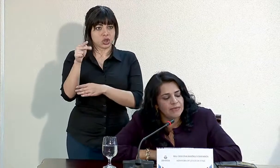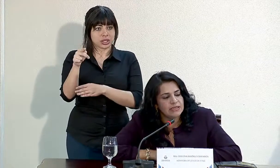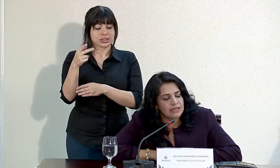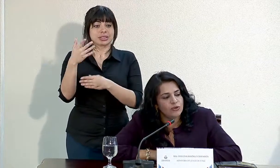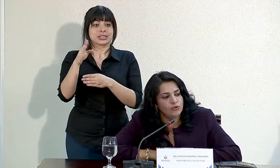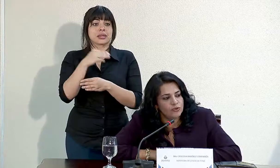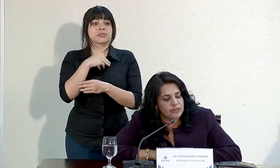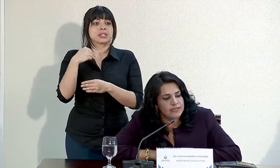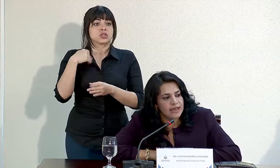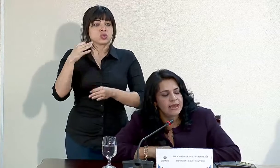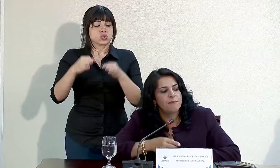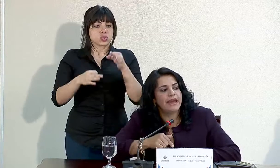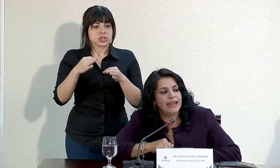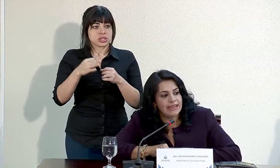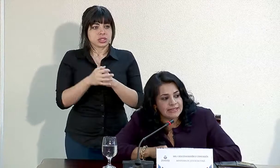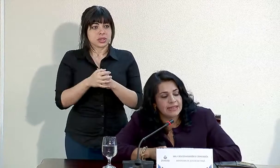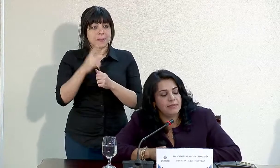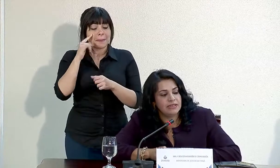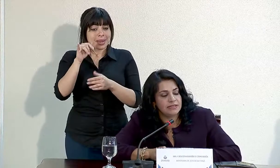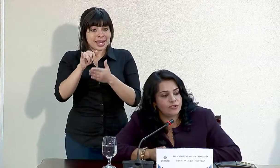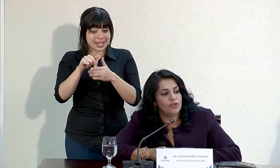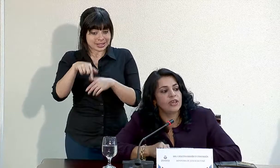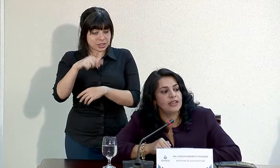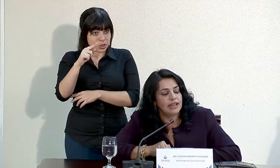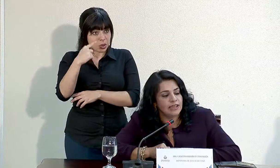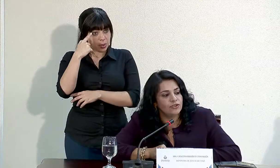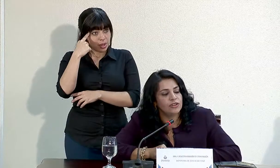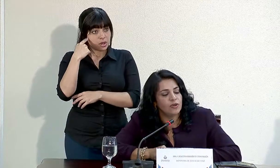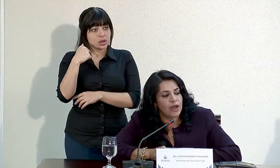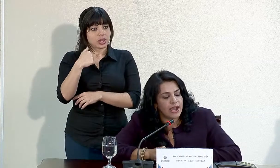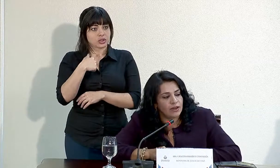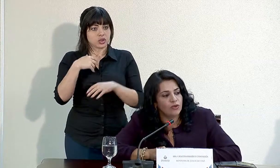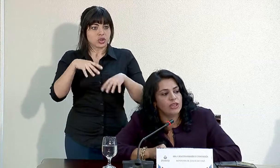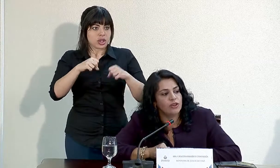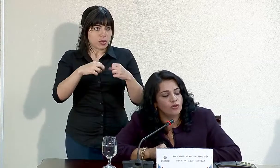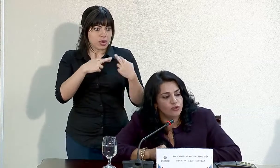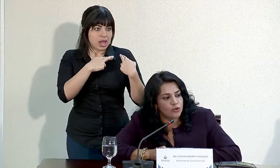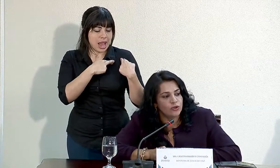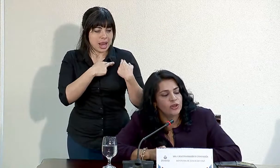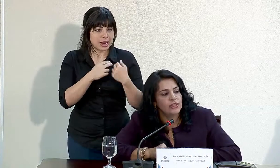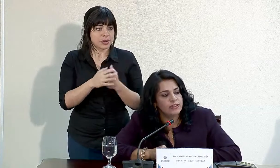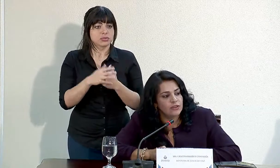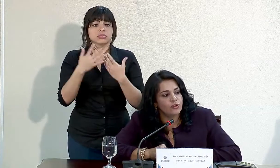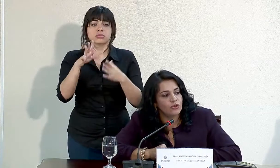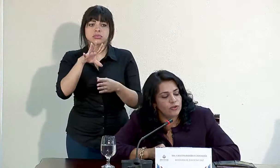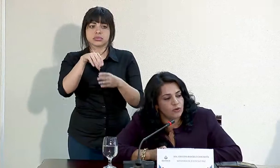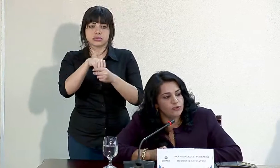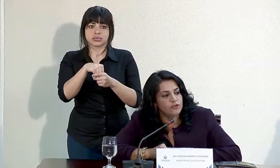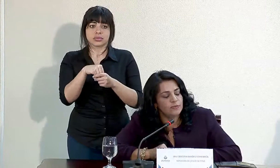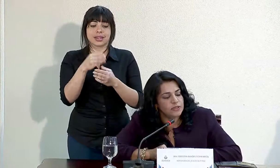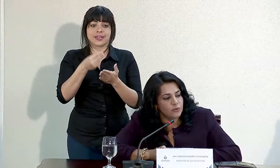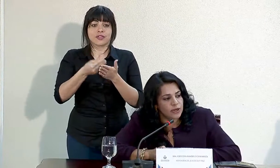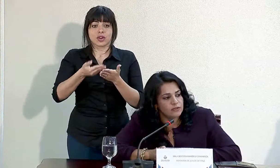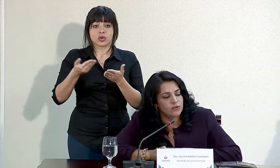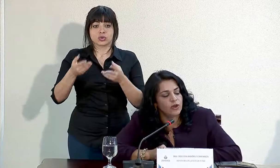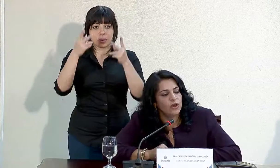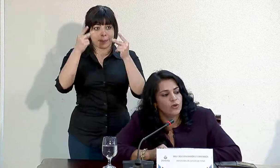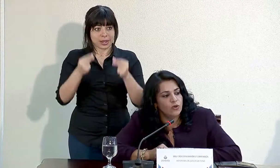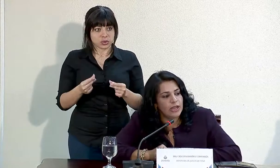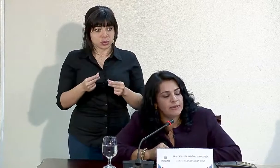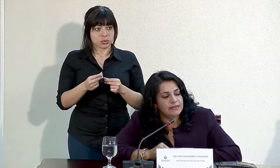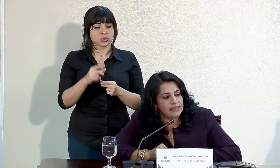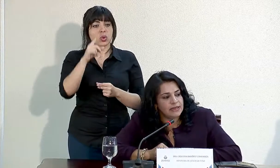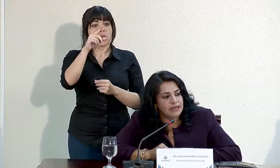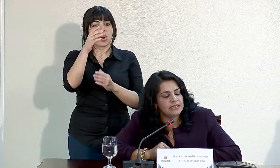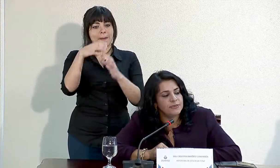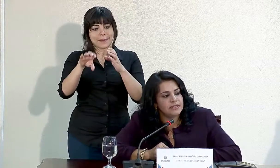ya el Ministerio de Justicia para esta administración, que es la que yo tengo a cargo, incluyó dentro de los recursos del presupuesto